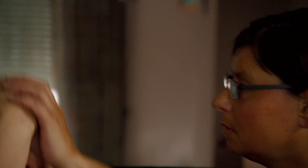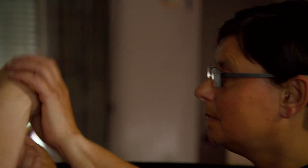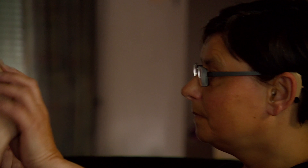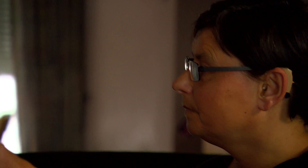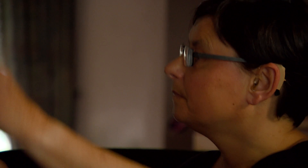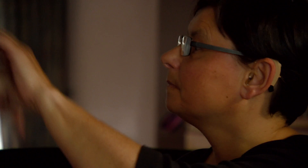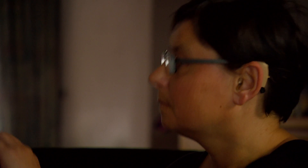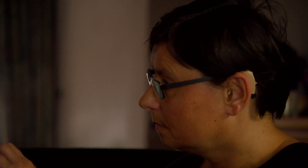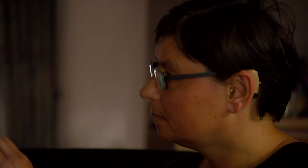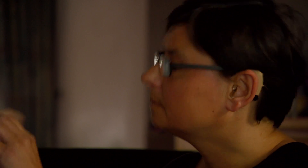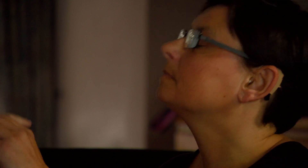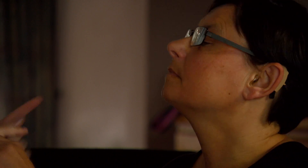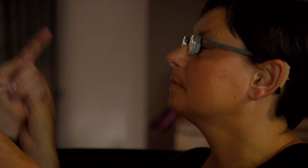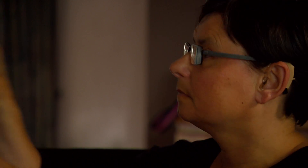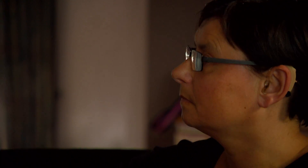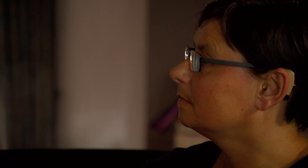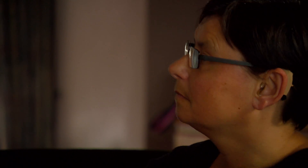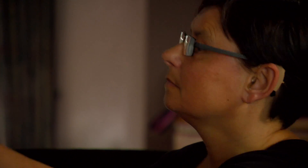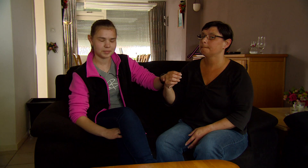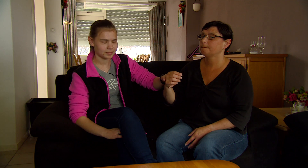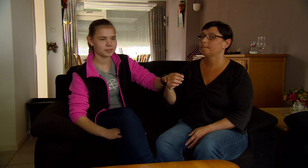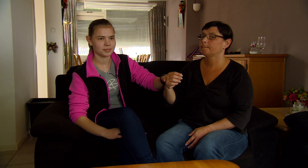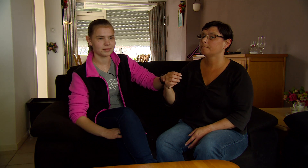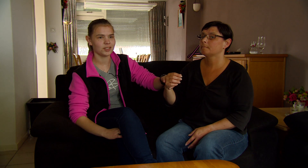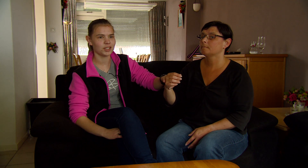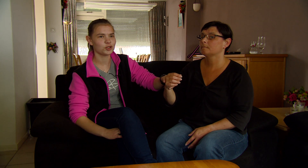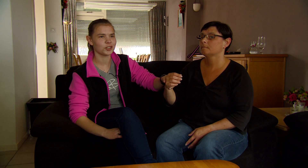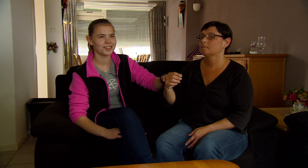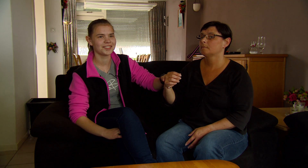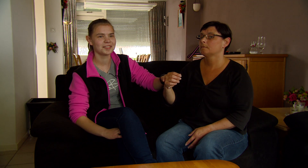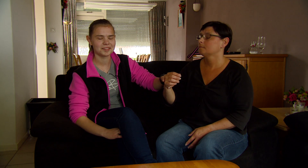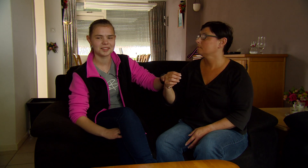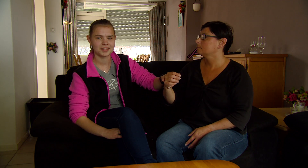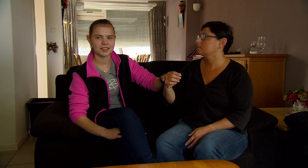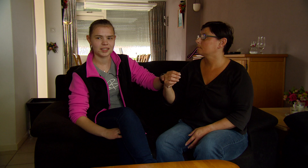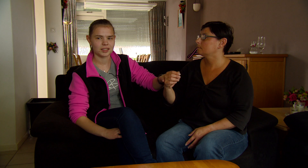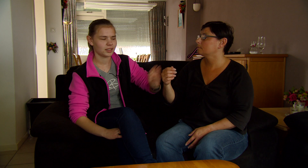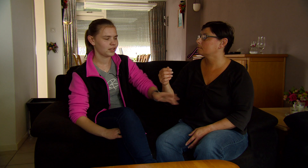stukje van haar zelfstandigheid afgepakt eigenlijk. Nou, een heel stuk. Voelt ze dat zelf ook zo?